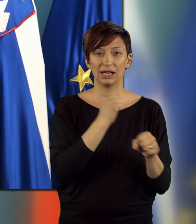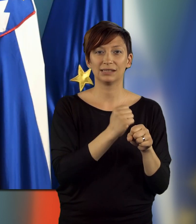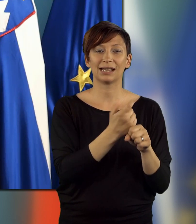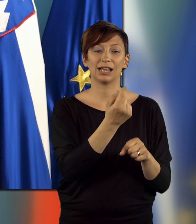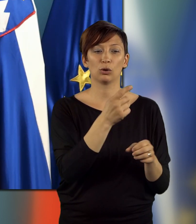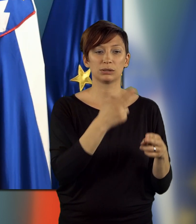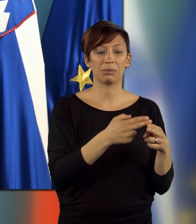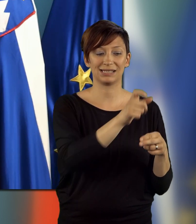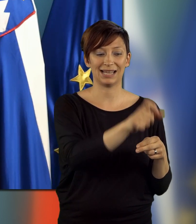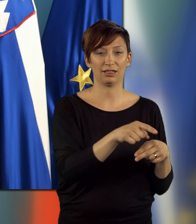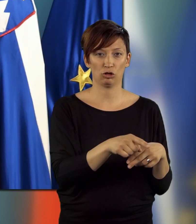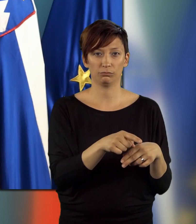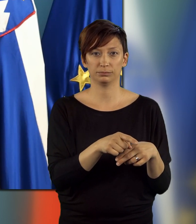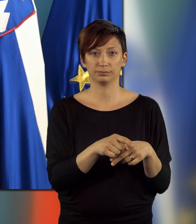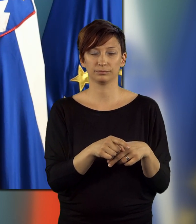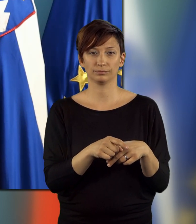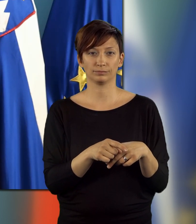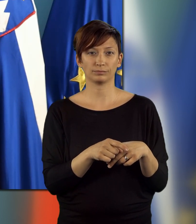s pacientom.